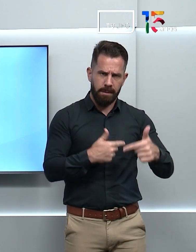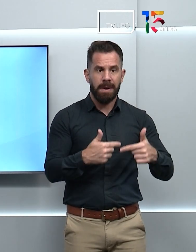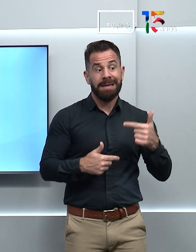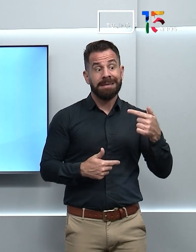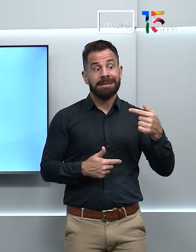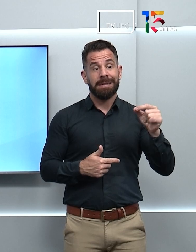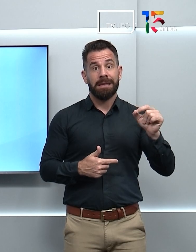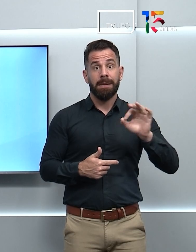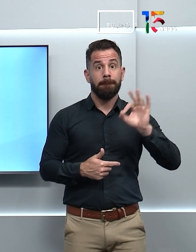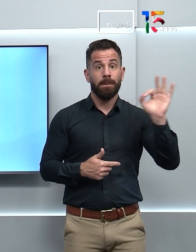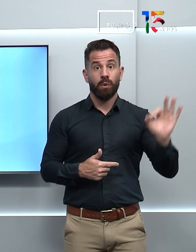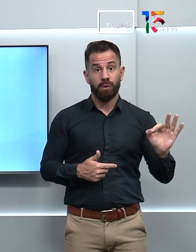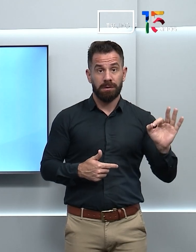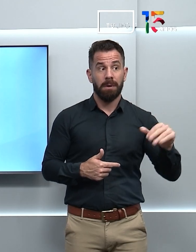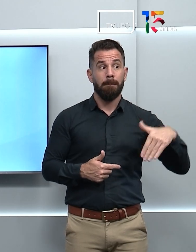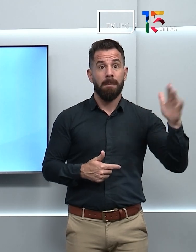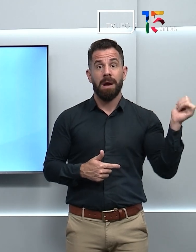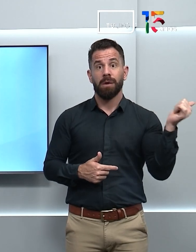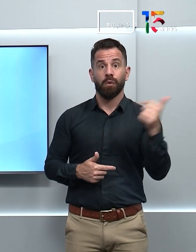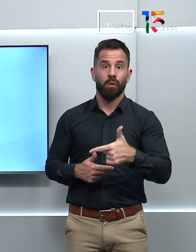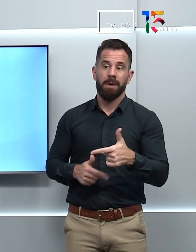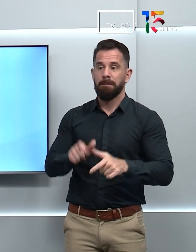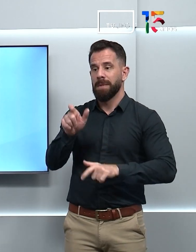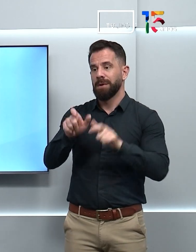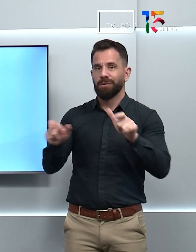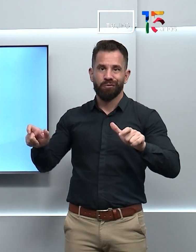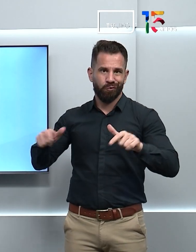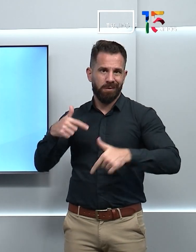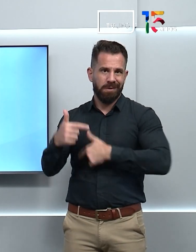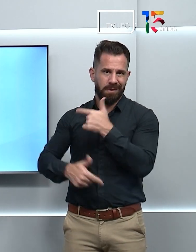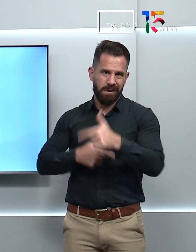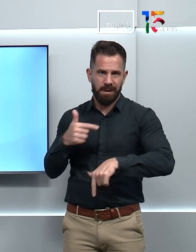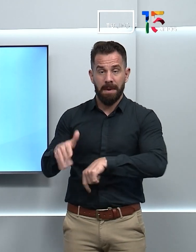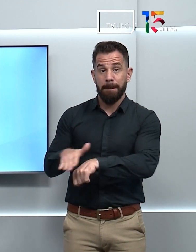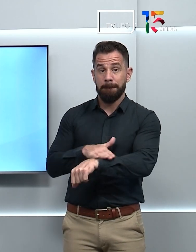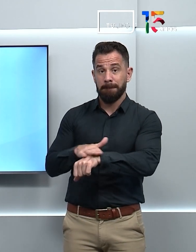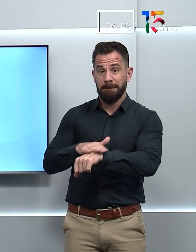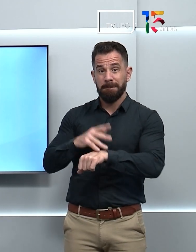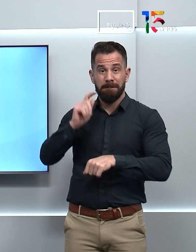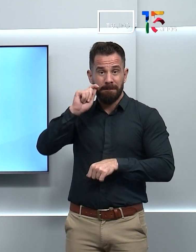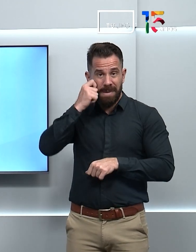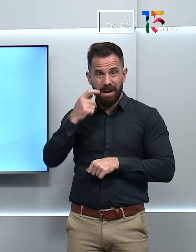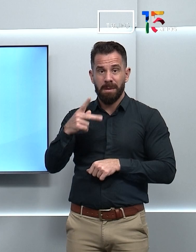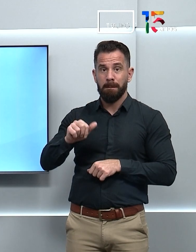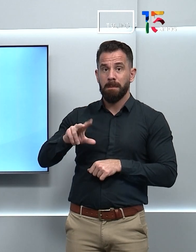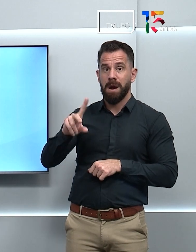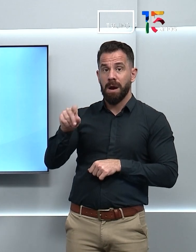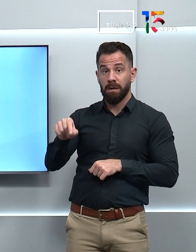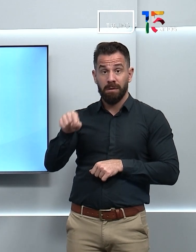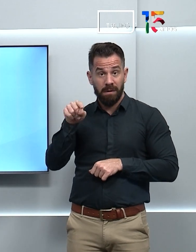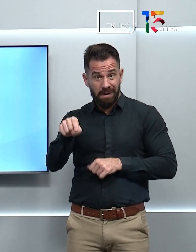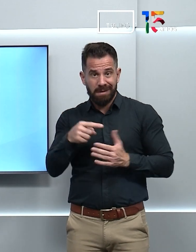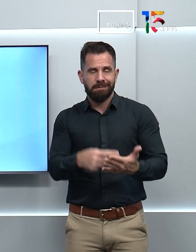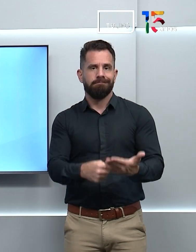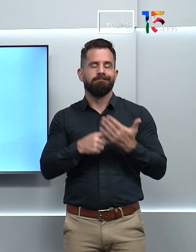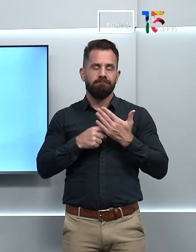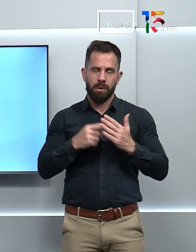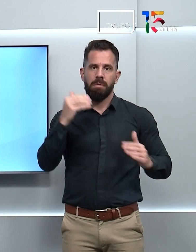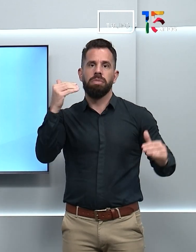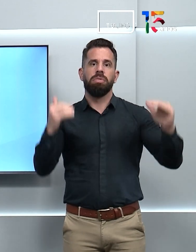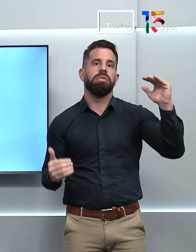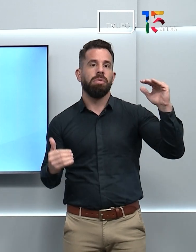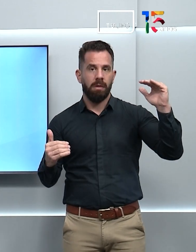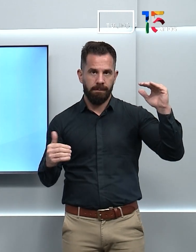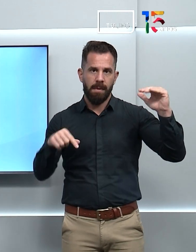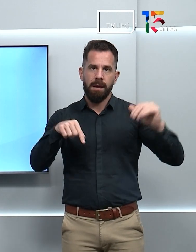mais do que de trabalhadores pretos e pardos. A pesquisa revela os níveis de desigualdade racial no país.